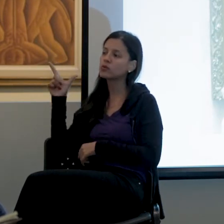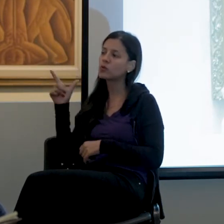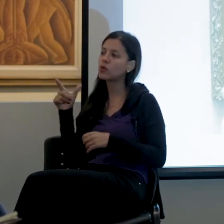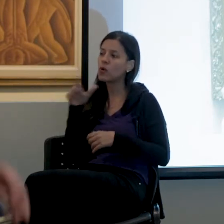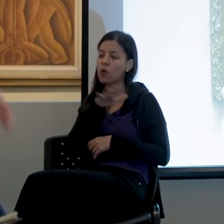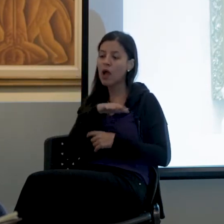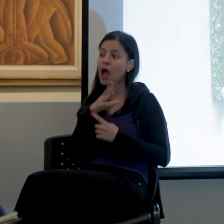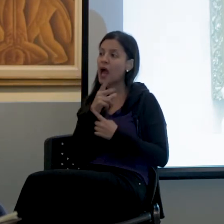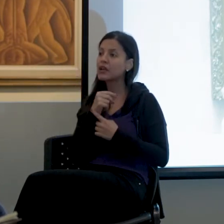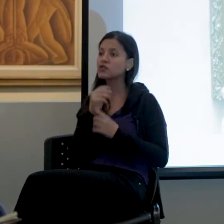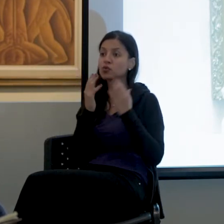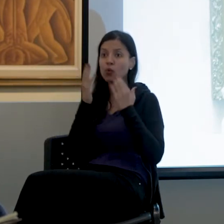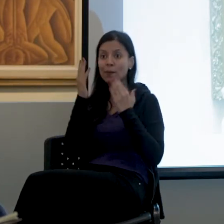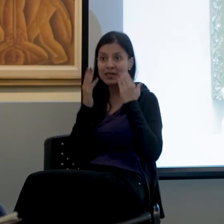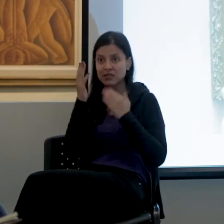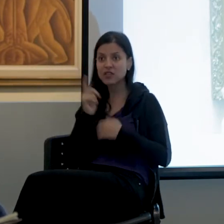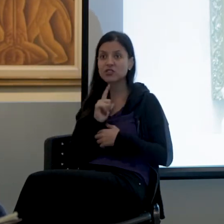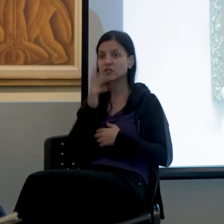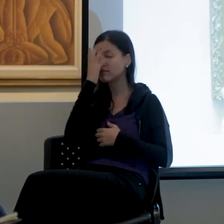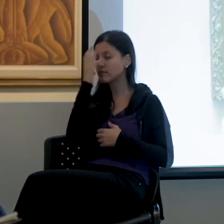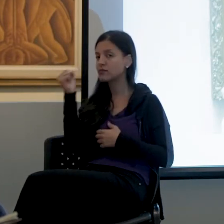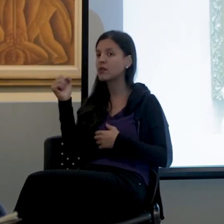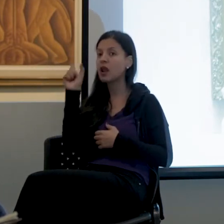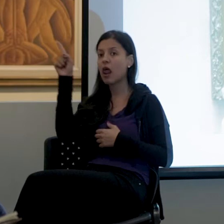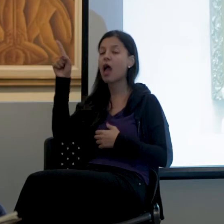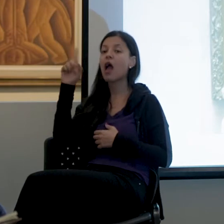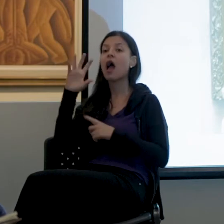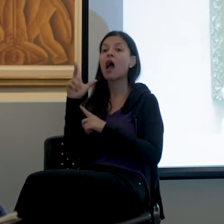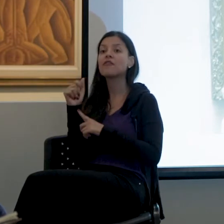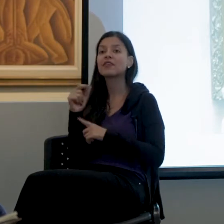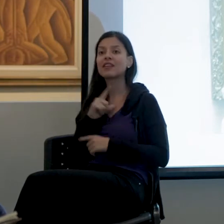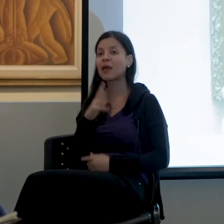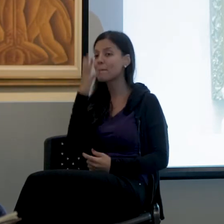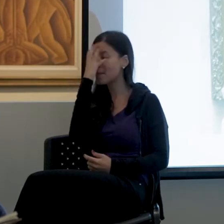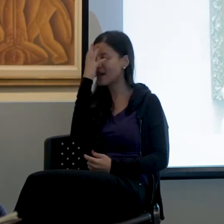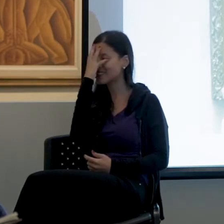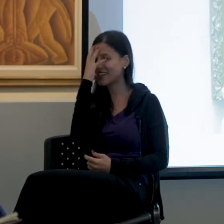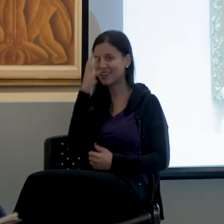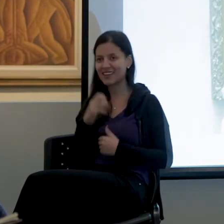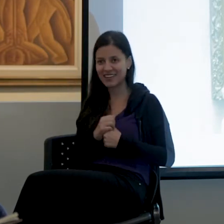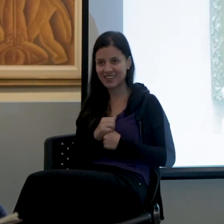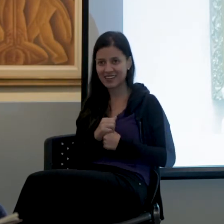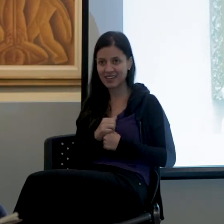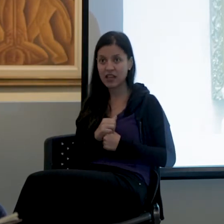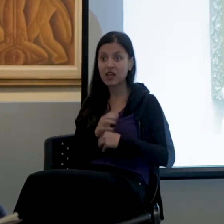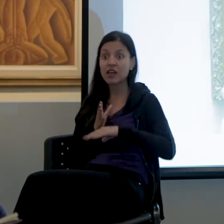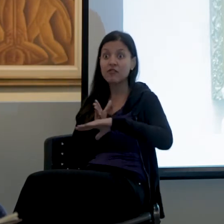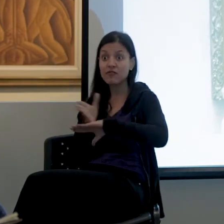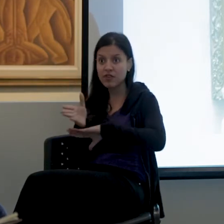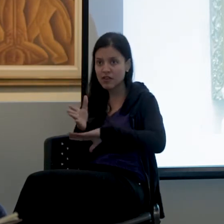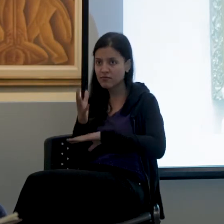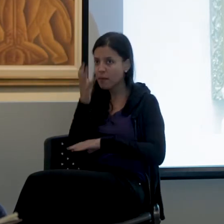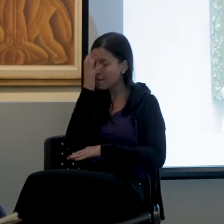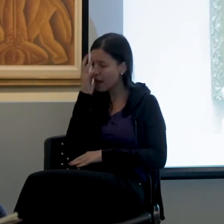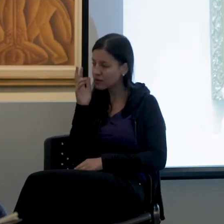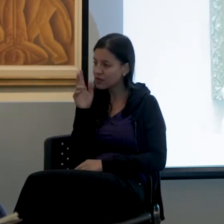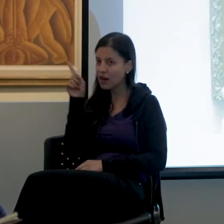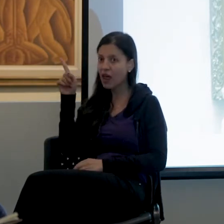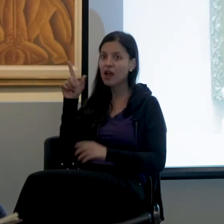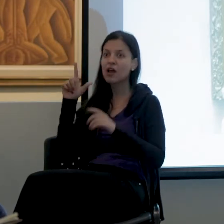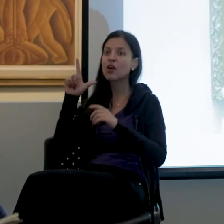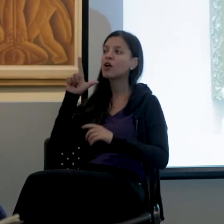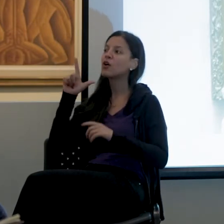arte africana, pelas máscaras africanas, que eles iam ver ou roubavam do Museu do